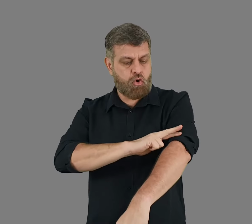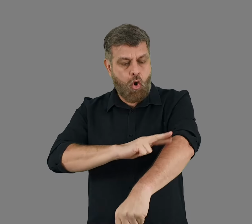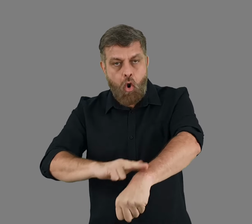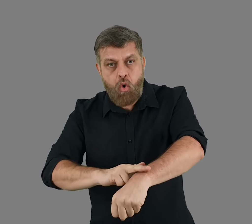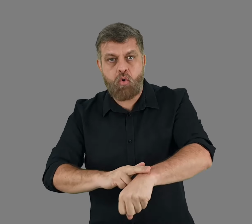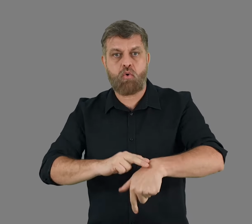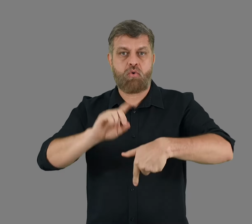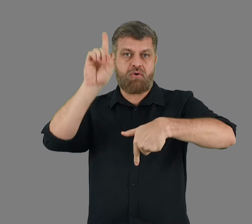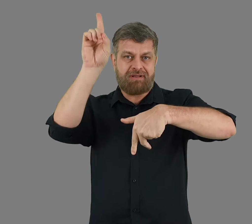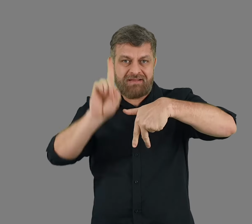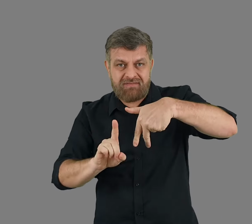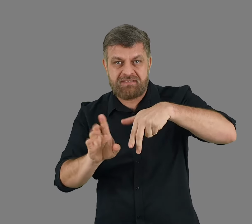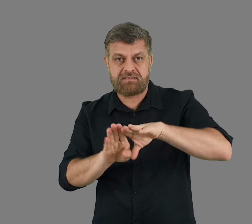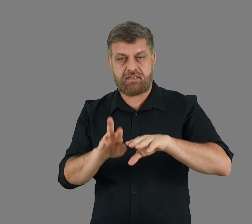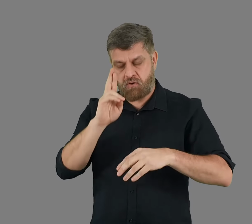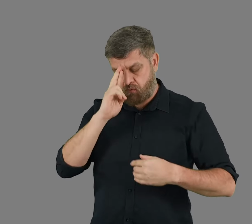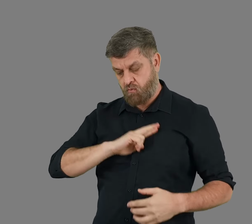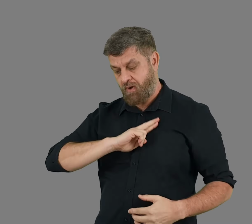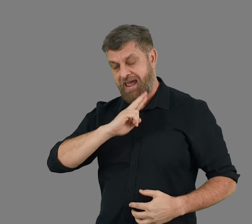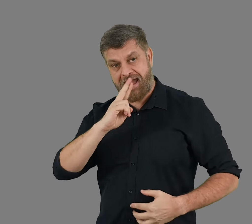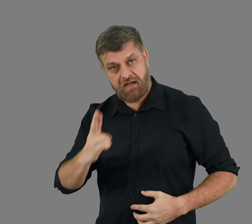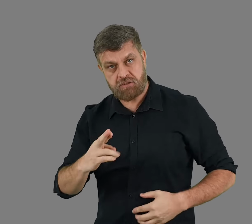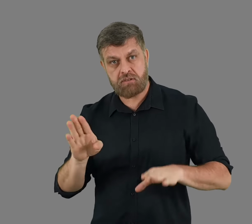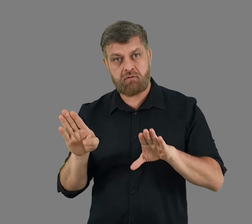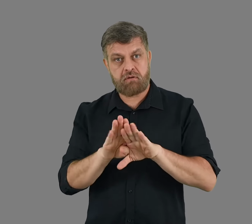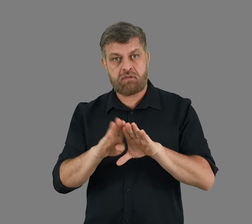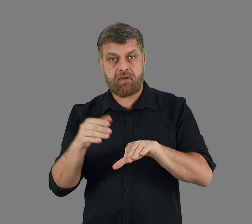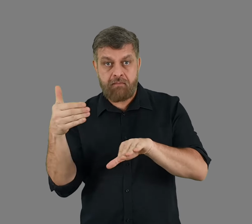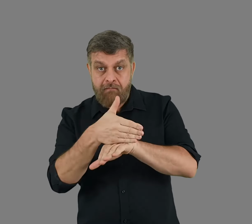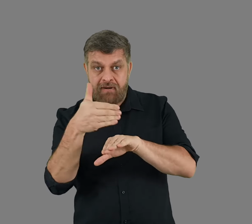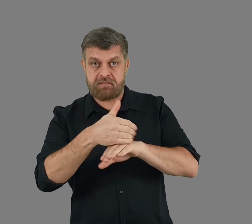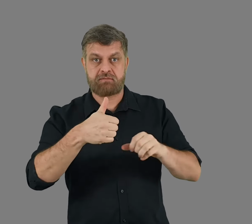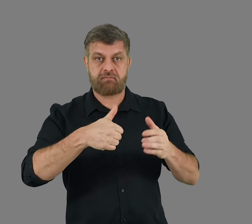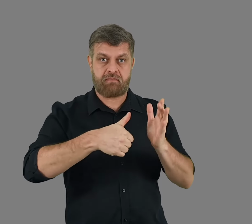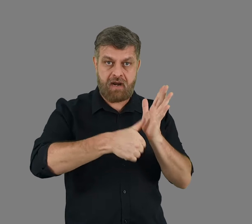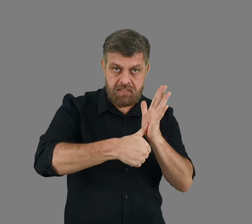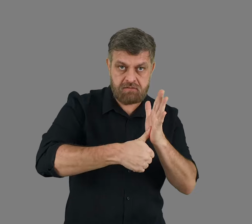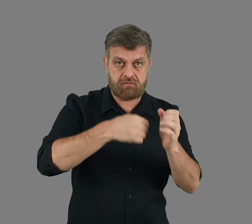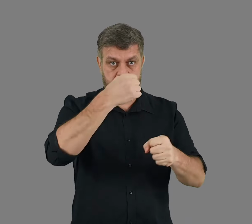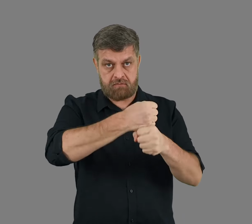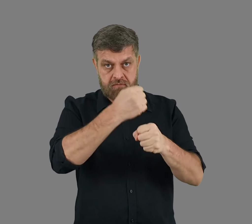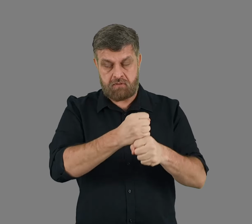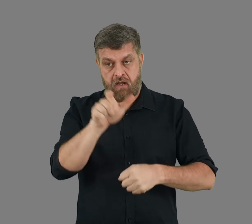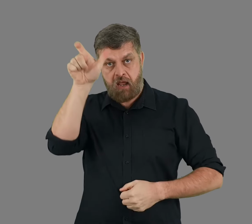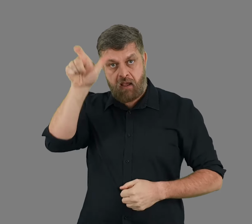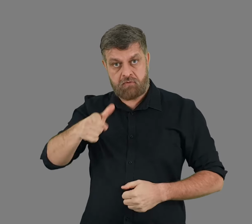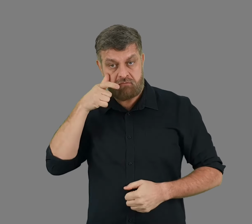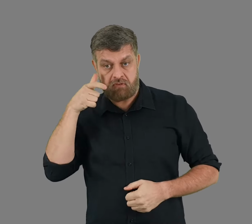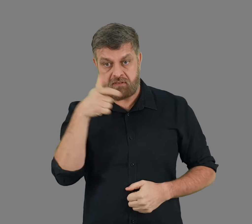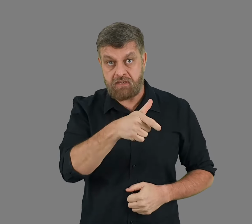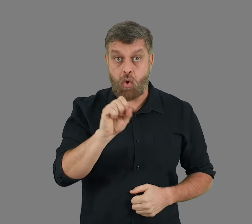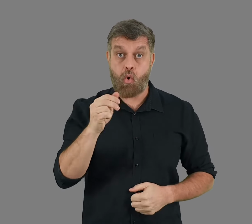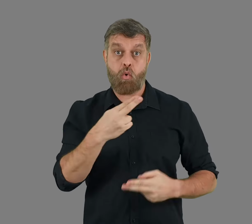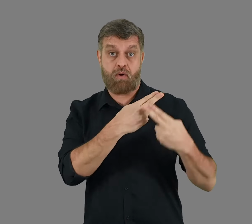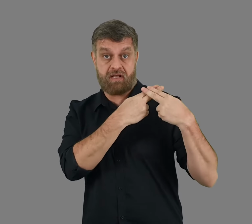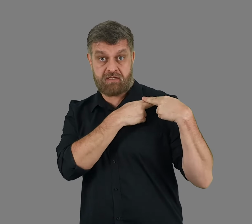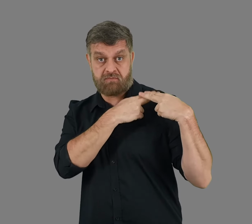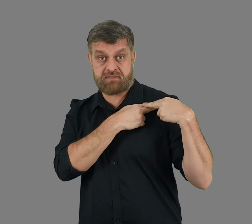deficiência ou crença religiosa. E para seu ingresso, o interessado ou seu responsável legal deverá preencher ficha de inscrição, que